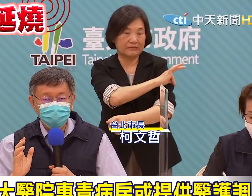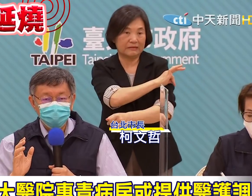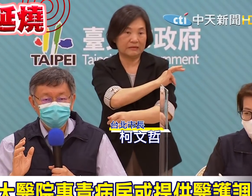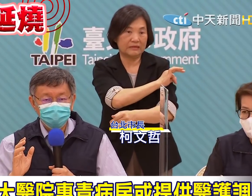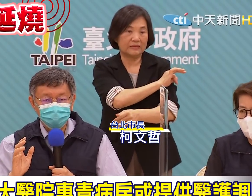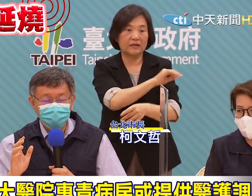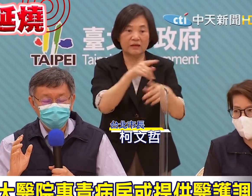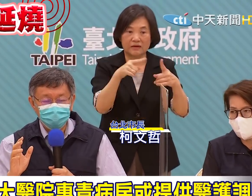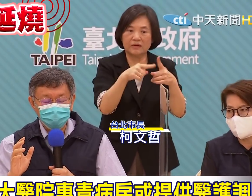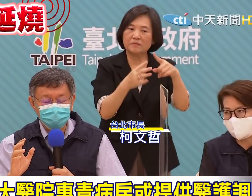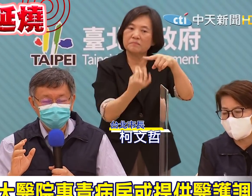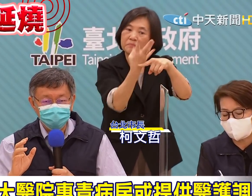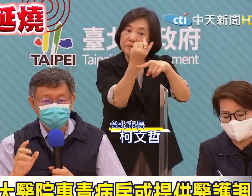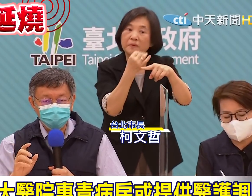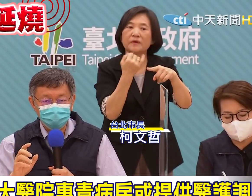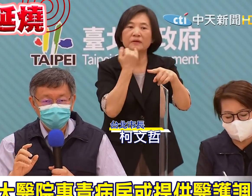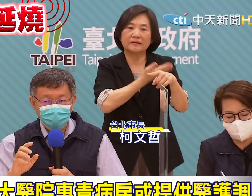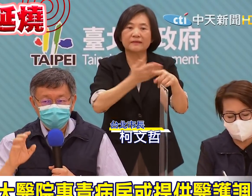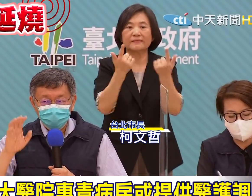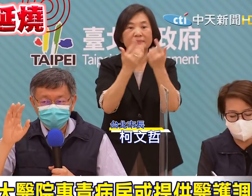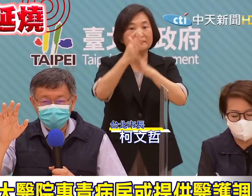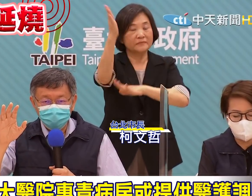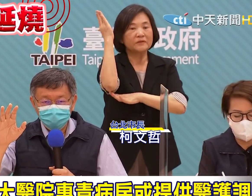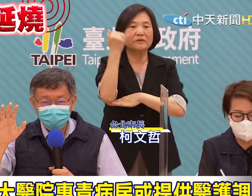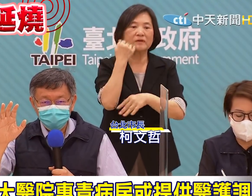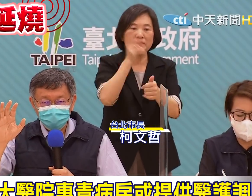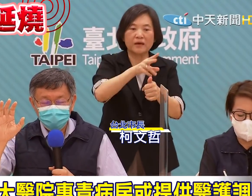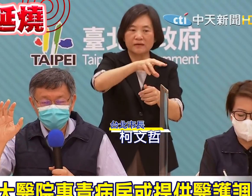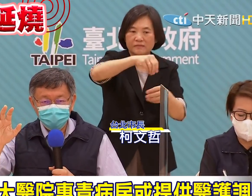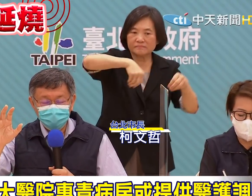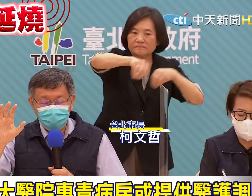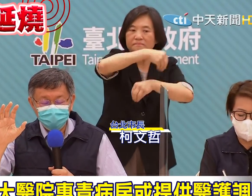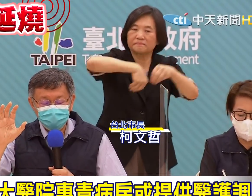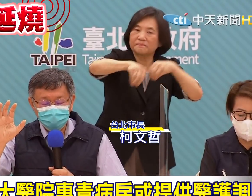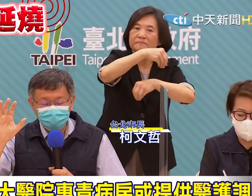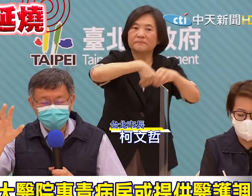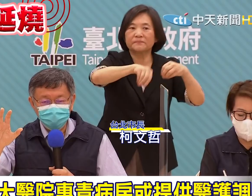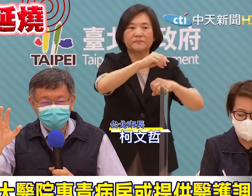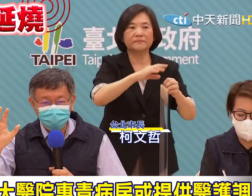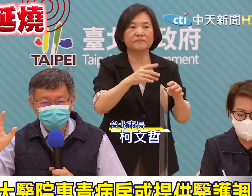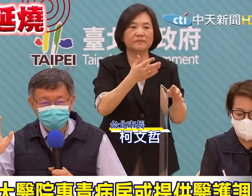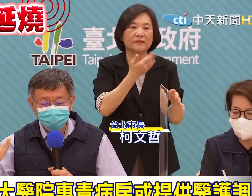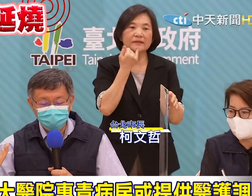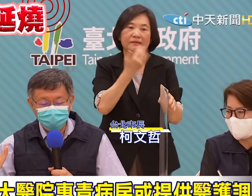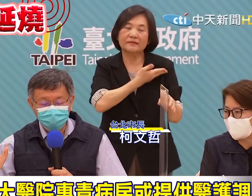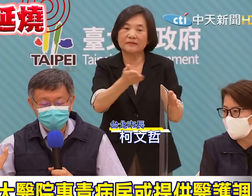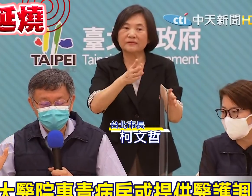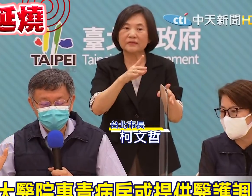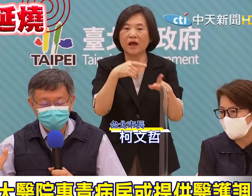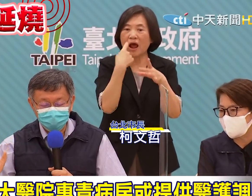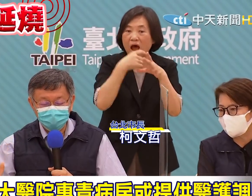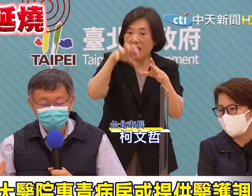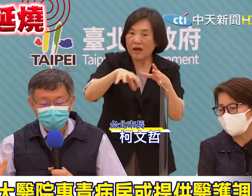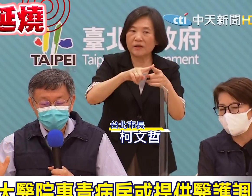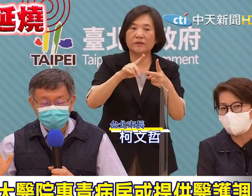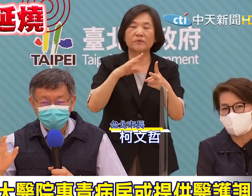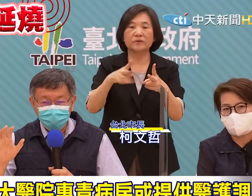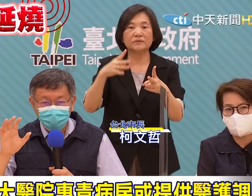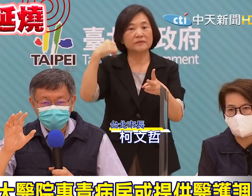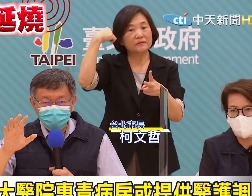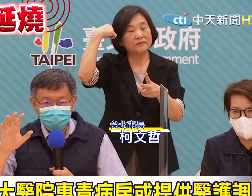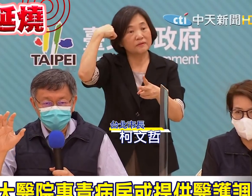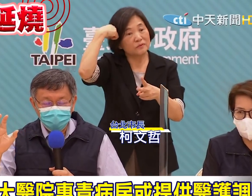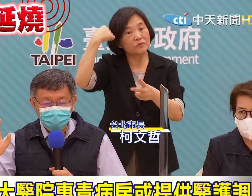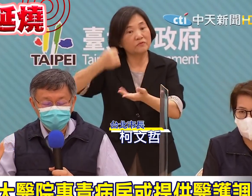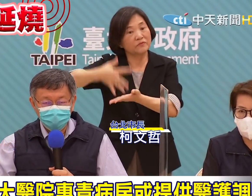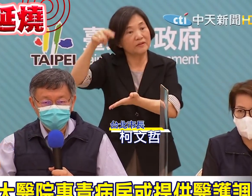供我们台北市政府调度去那些检疫所或是防疫旅馆去服务，因为那